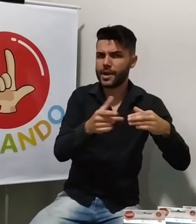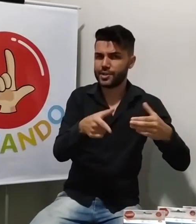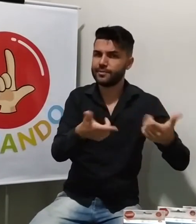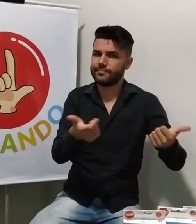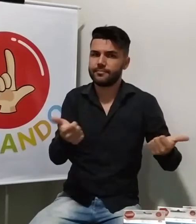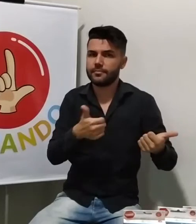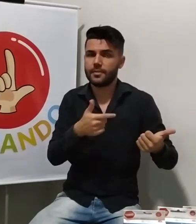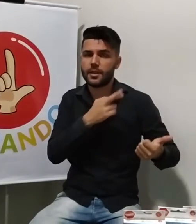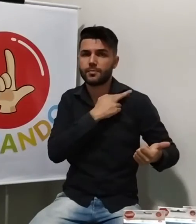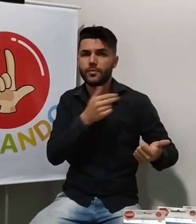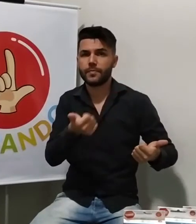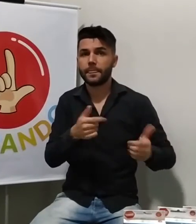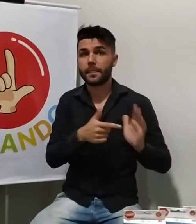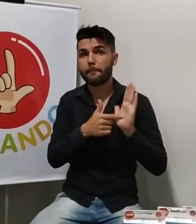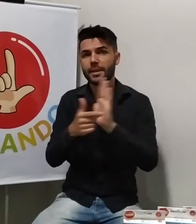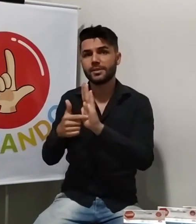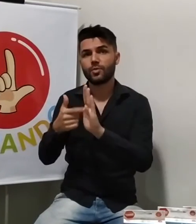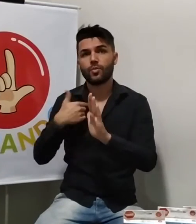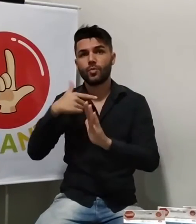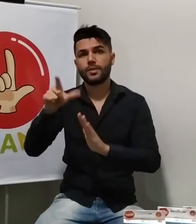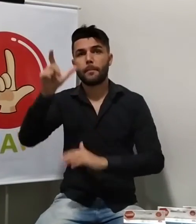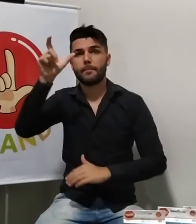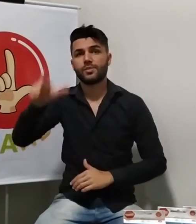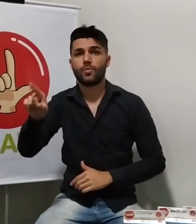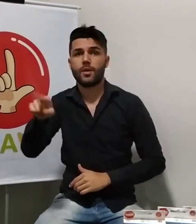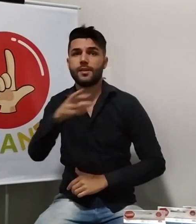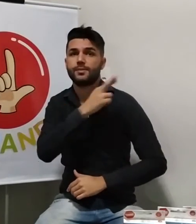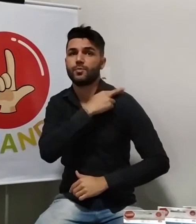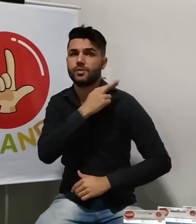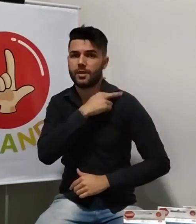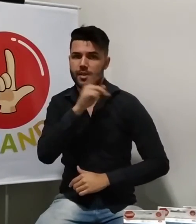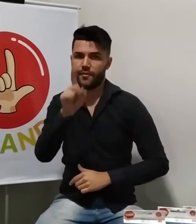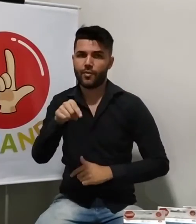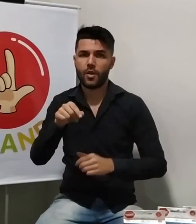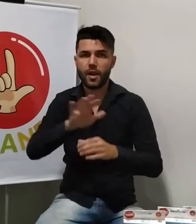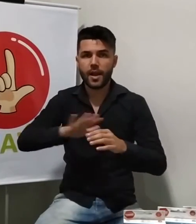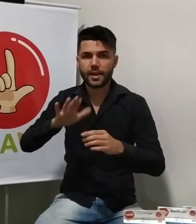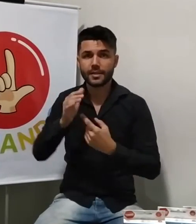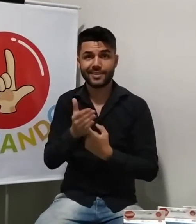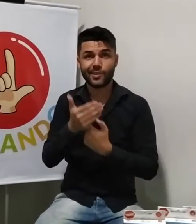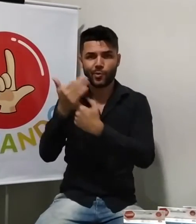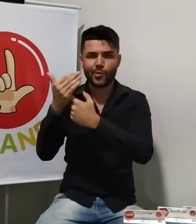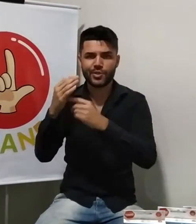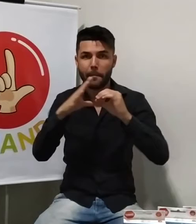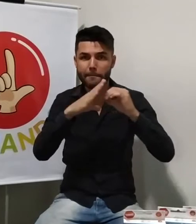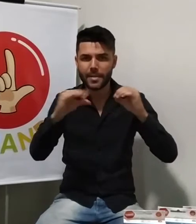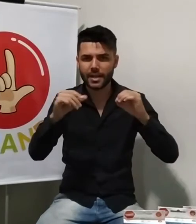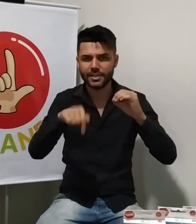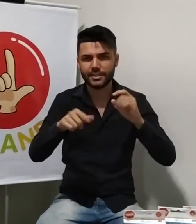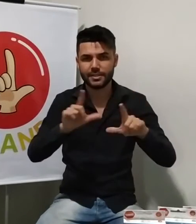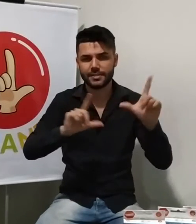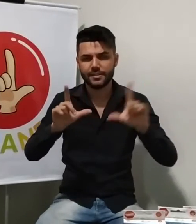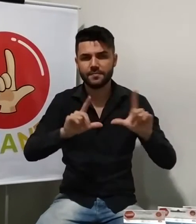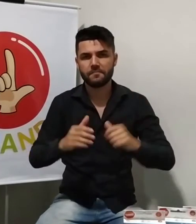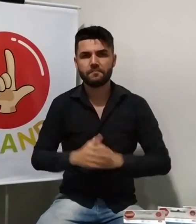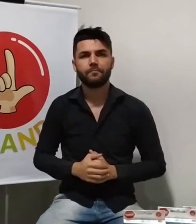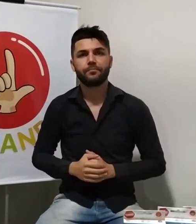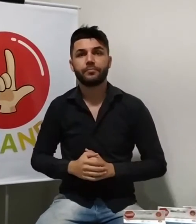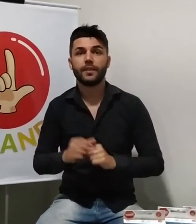pessoal gostou. Falou, pô, a gente quer que tudo que seja fora televisão, tudo que for de distribuição de conteúdo fora TV, que seja via essa plataforma de